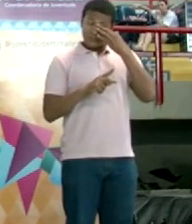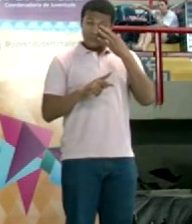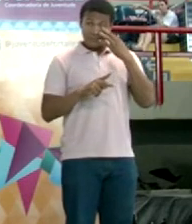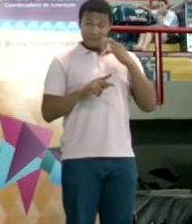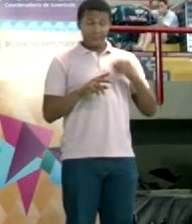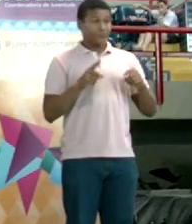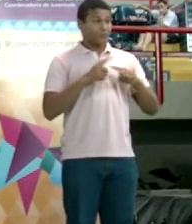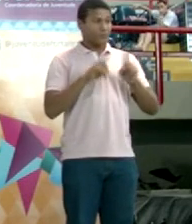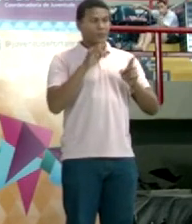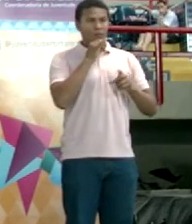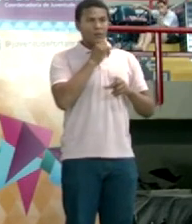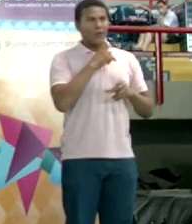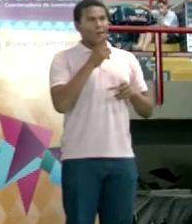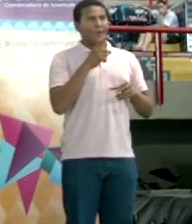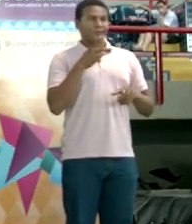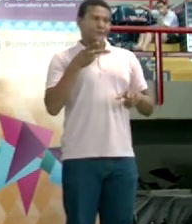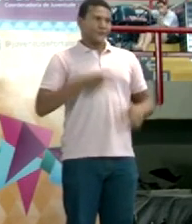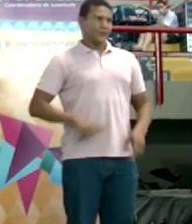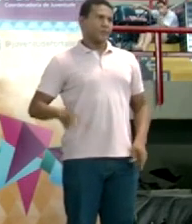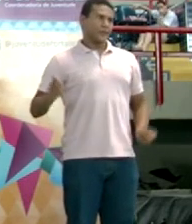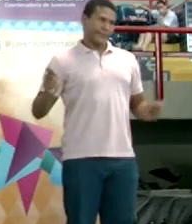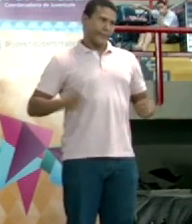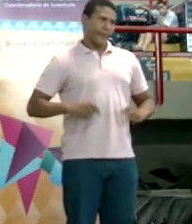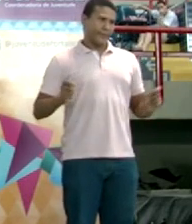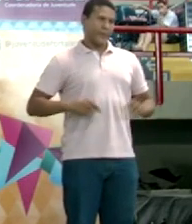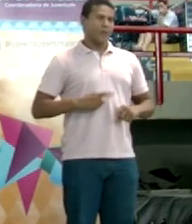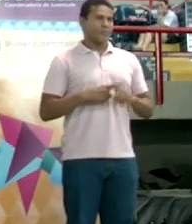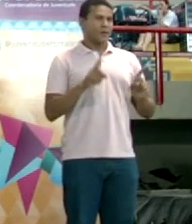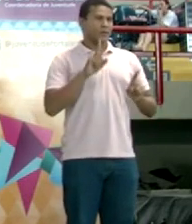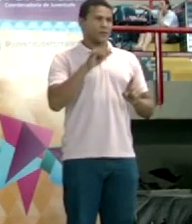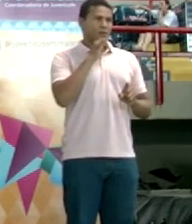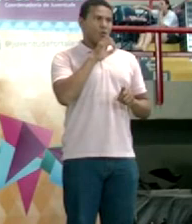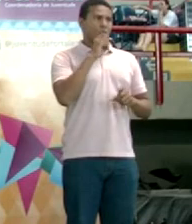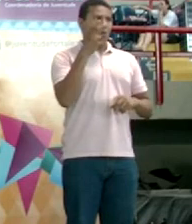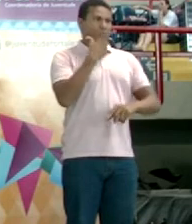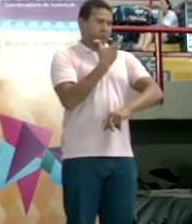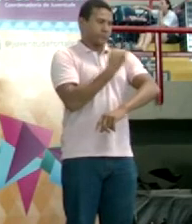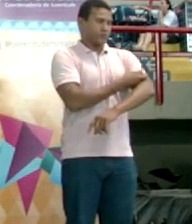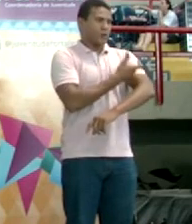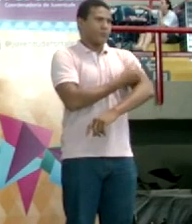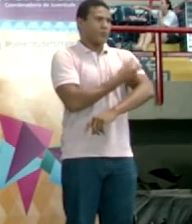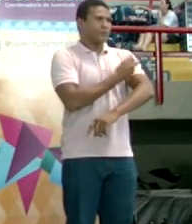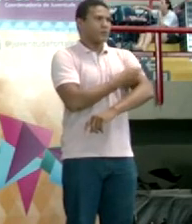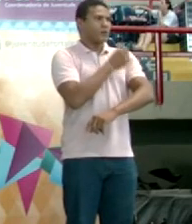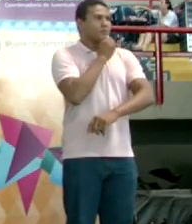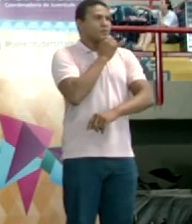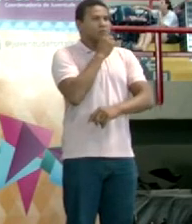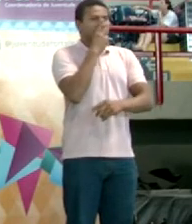ok? E um caso desse é possivelmente uma reprodução assistida.